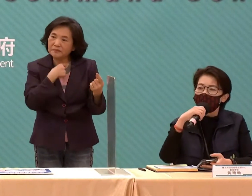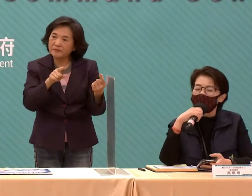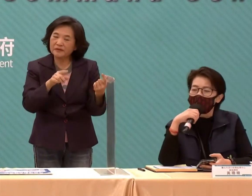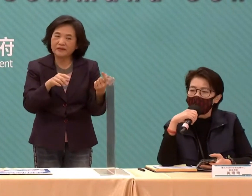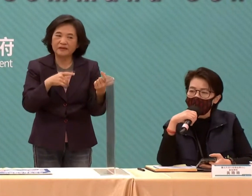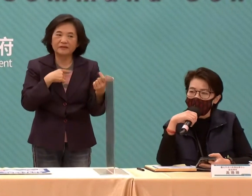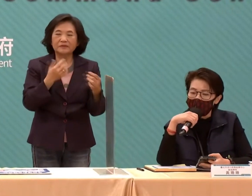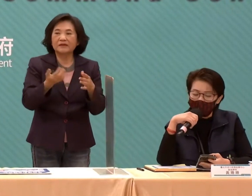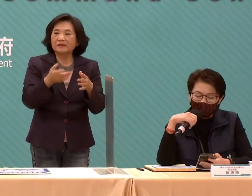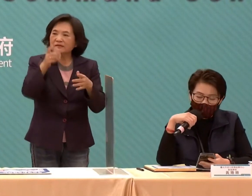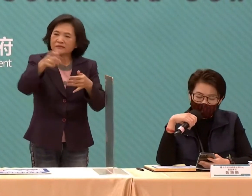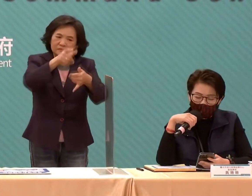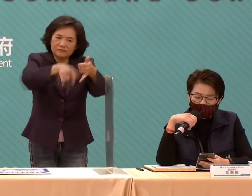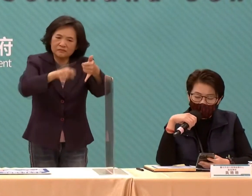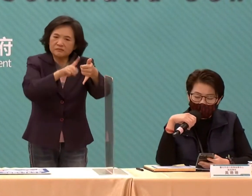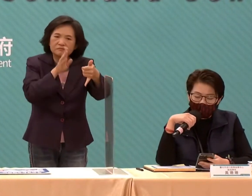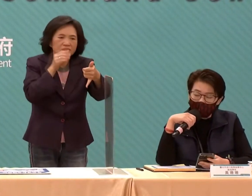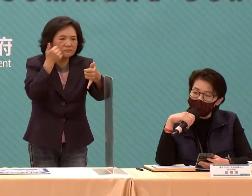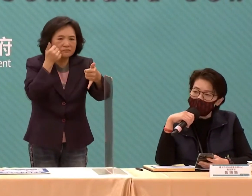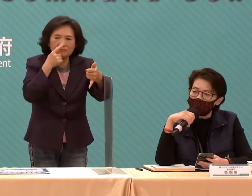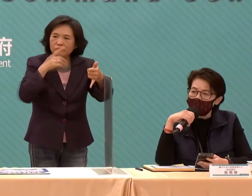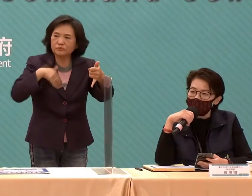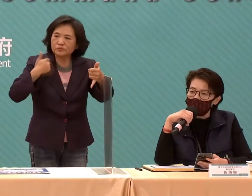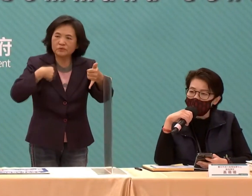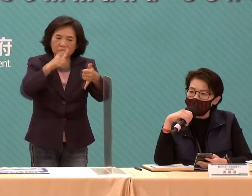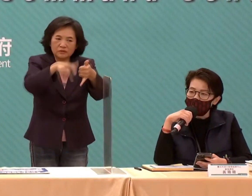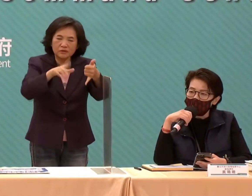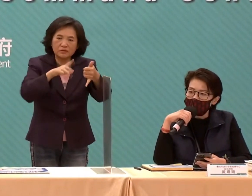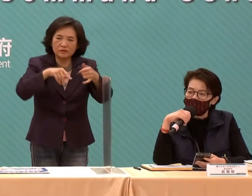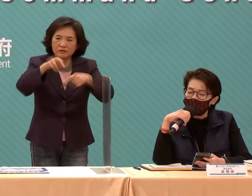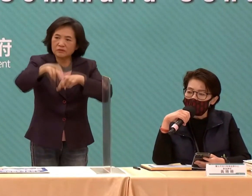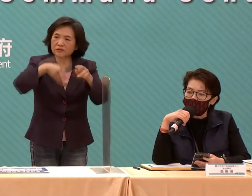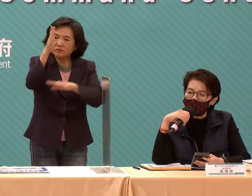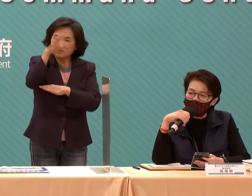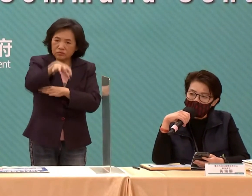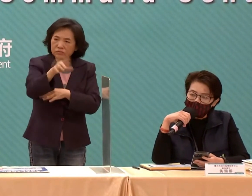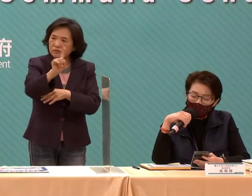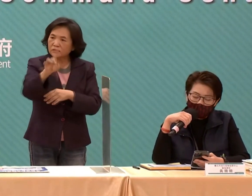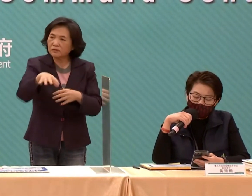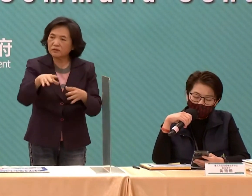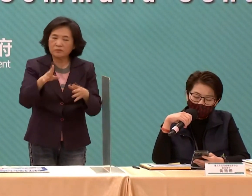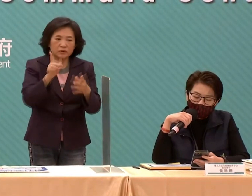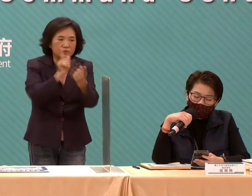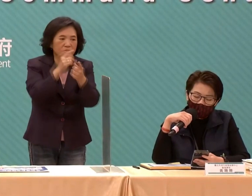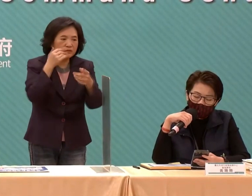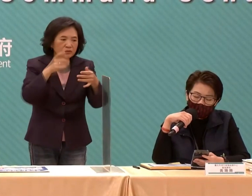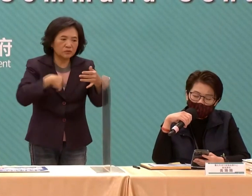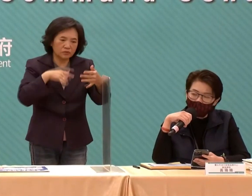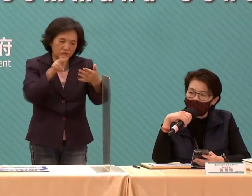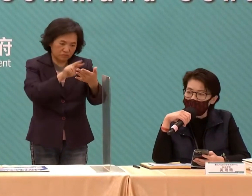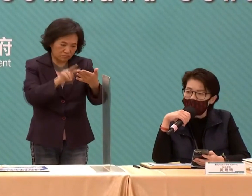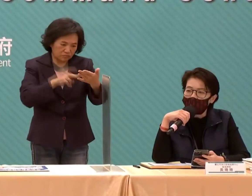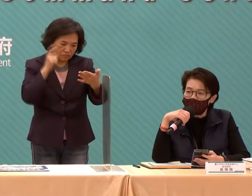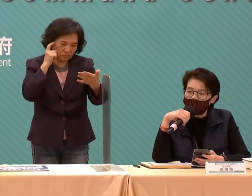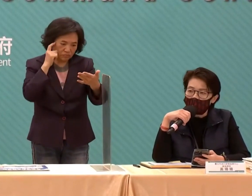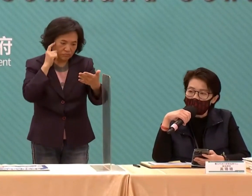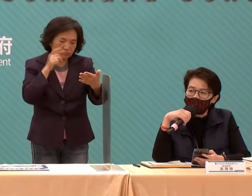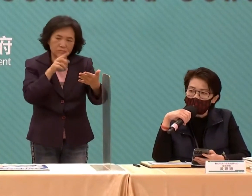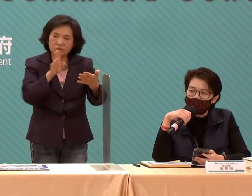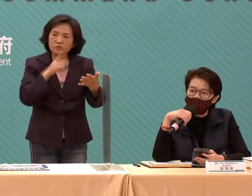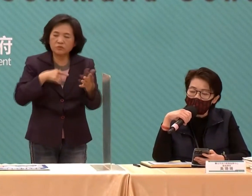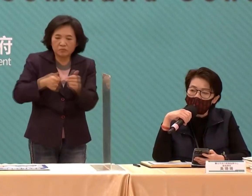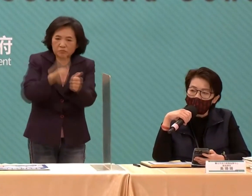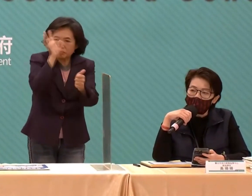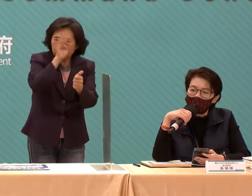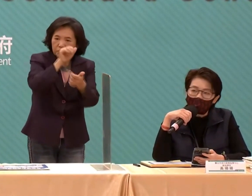第一个，这个案例我不知道你说的是哪一例，它有什么行政区或者什么特别的对象吗？因为我看到的会是我们的疫调资料，